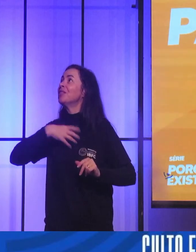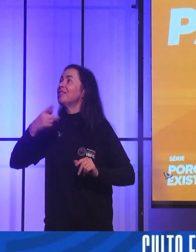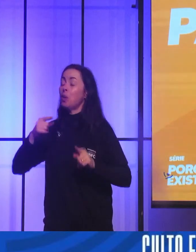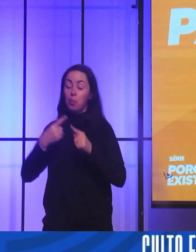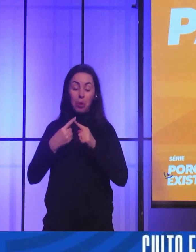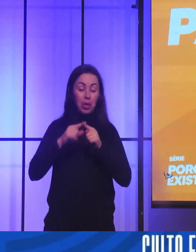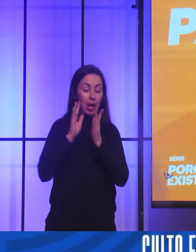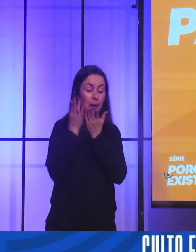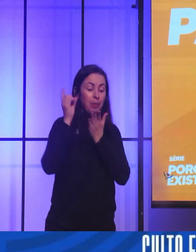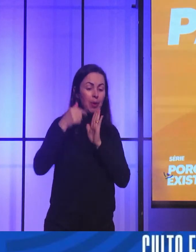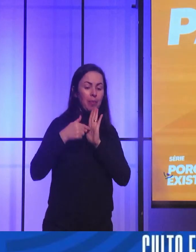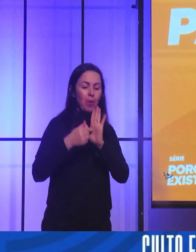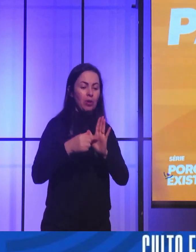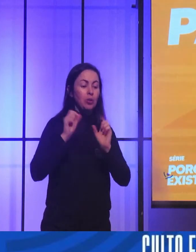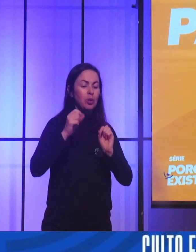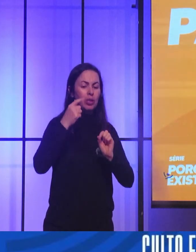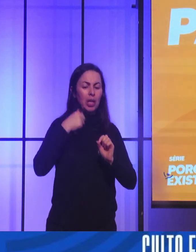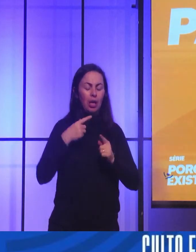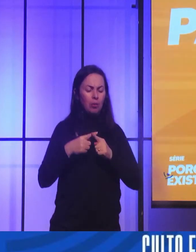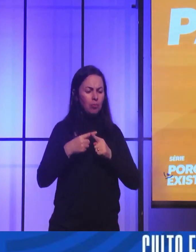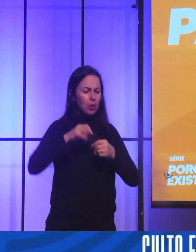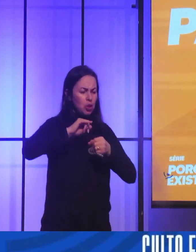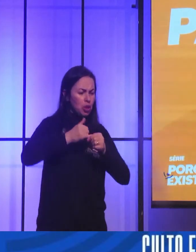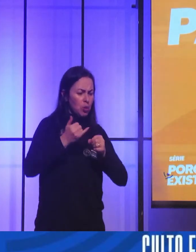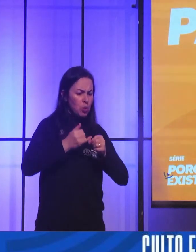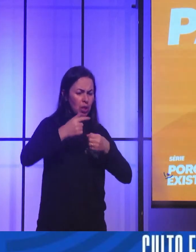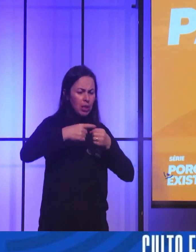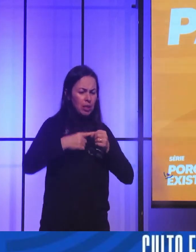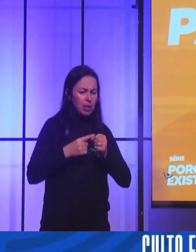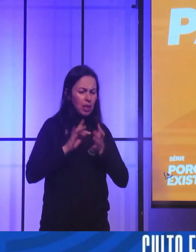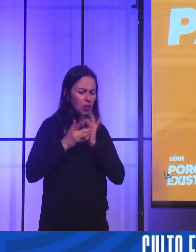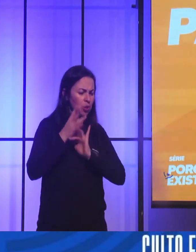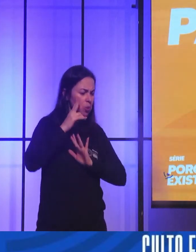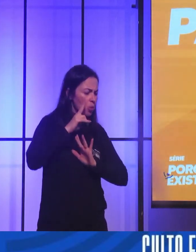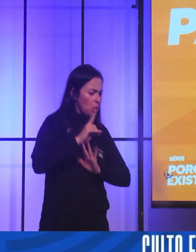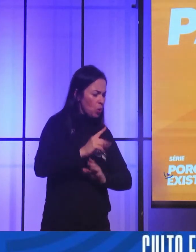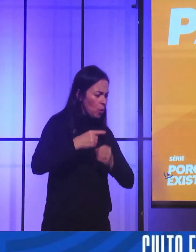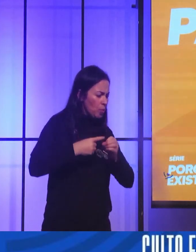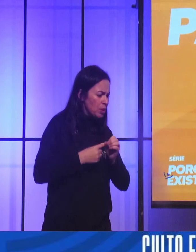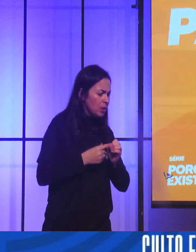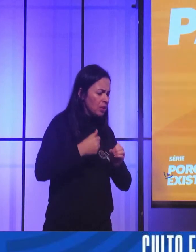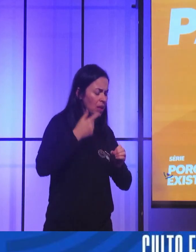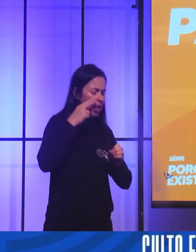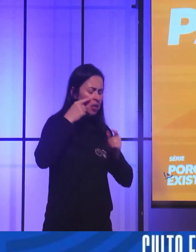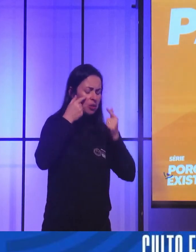olhou para a cidade de Jerusalém, as pessoas de Jerusalém, e Ele chorou e Ele disse: estão